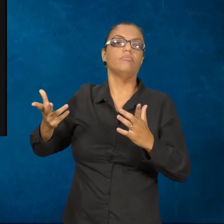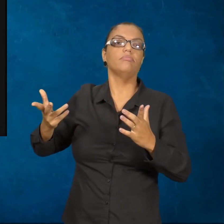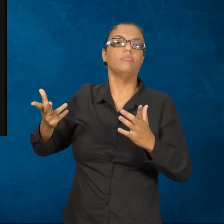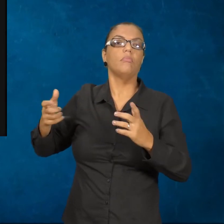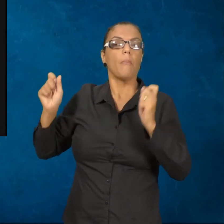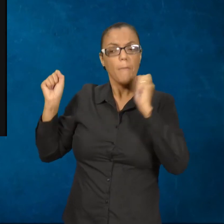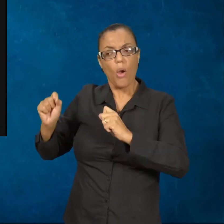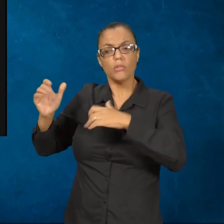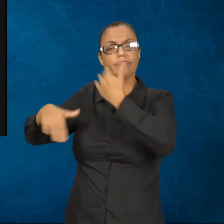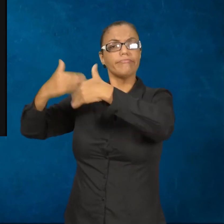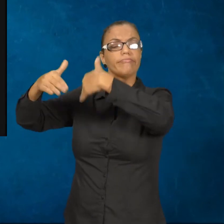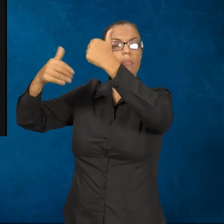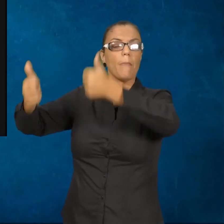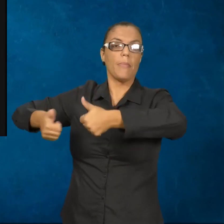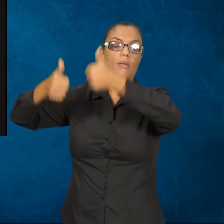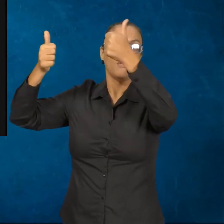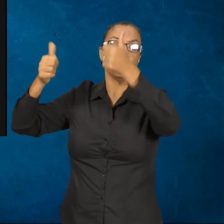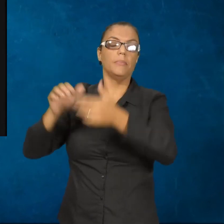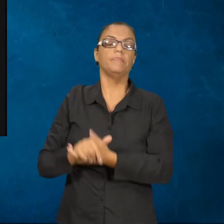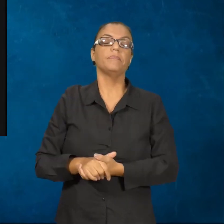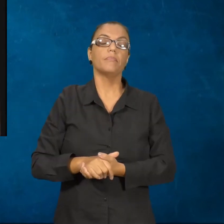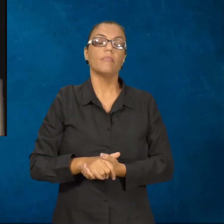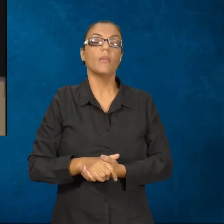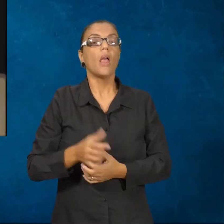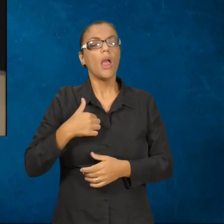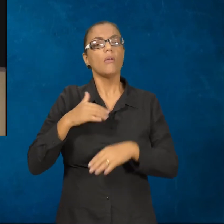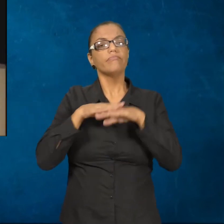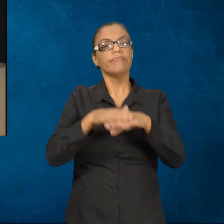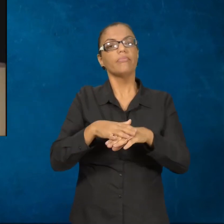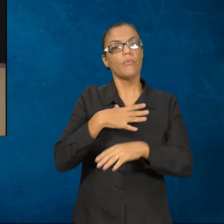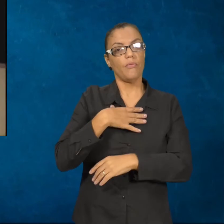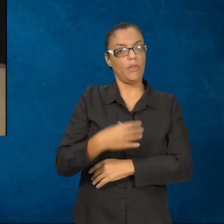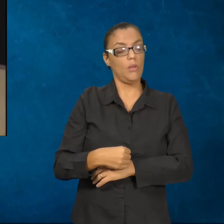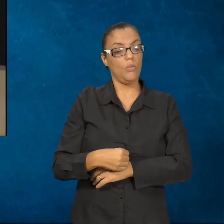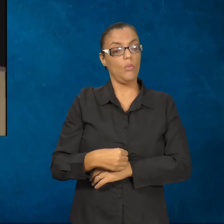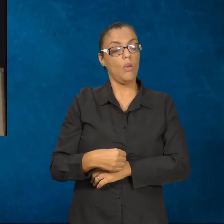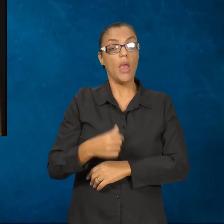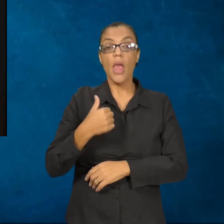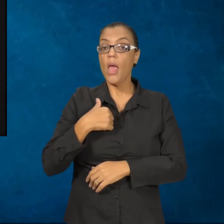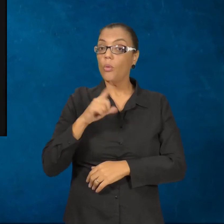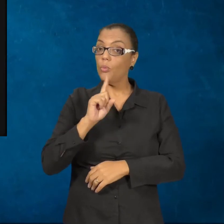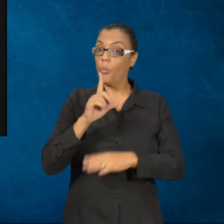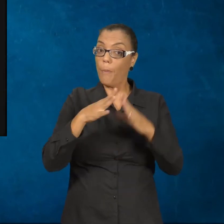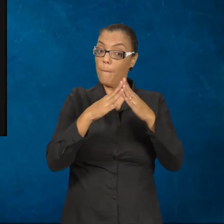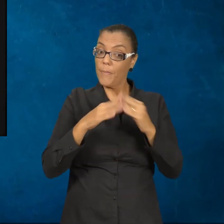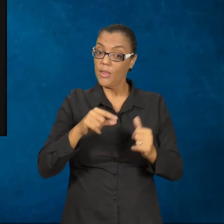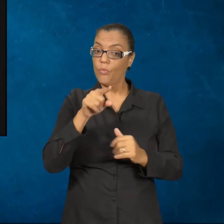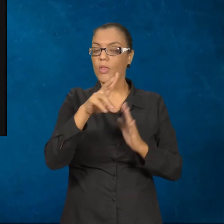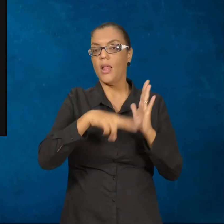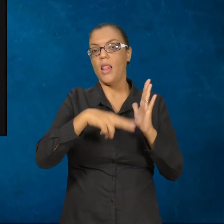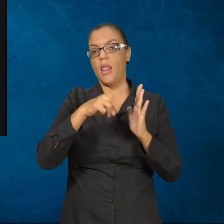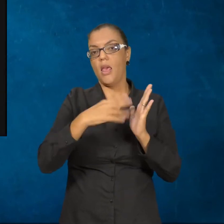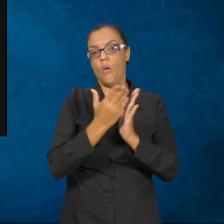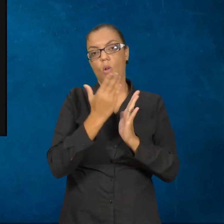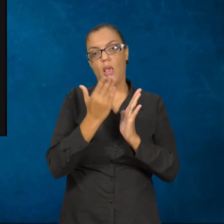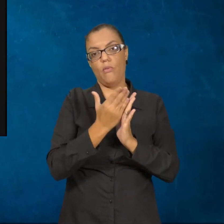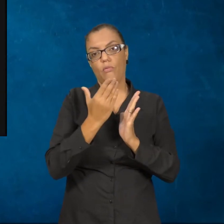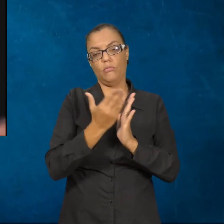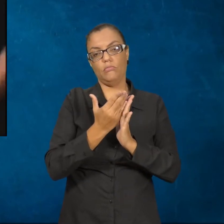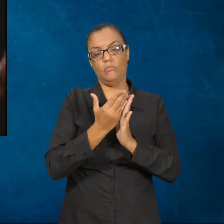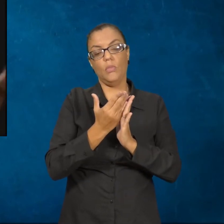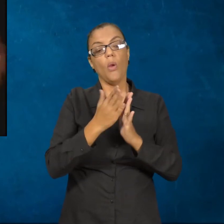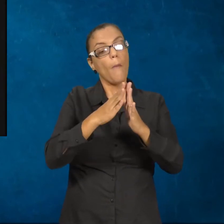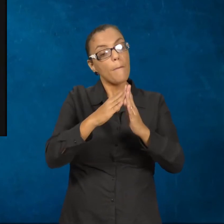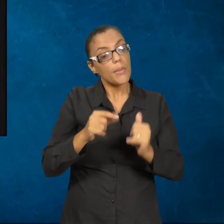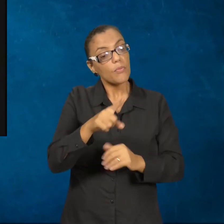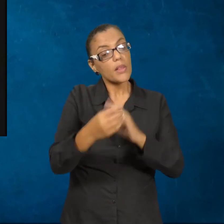moral da história, eu falei, Adriano, não estou pedindo para você ler um livro. Estou pedindo para você criar o prazer de ler. Pô,